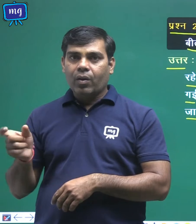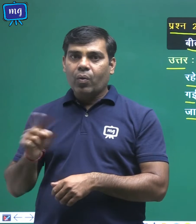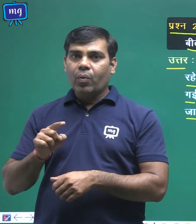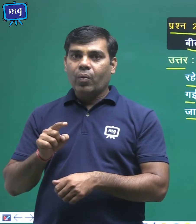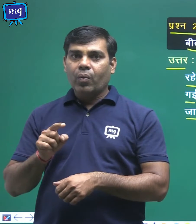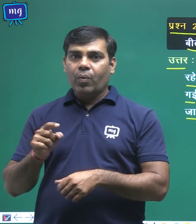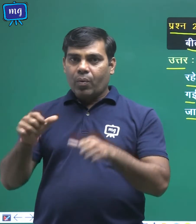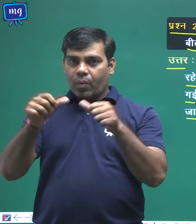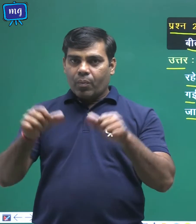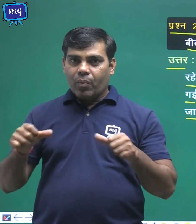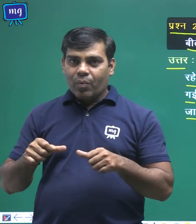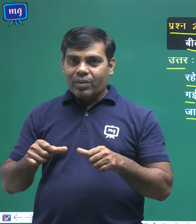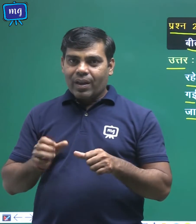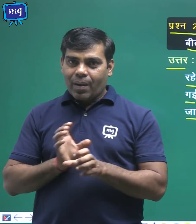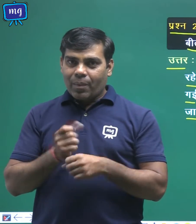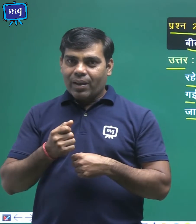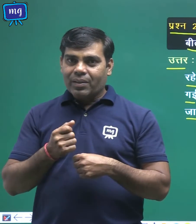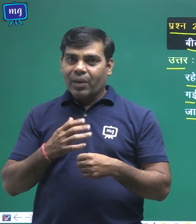मूर्तियाँ बनाते हुए